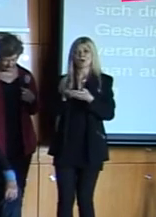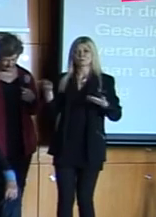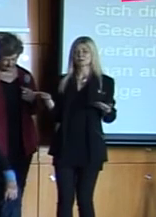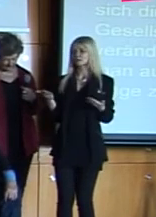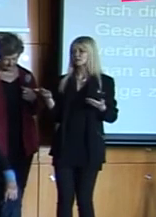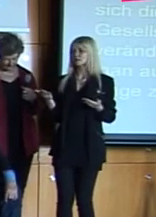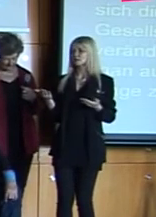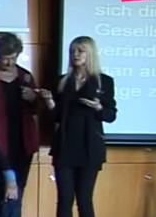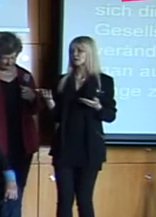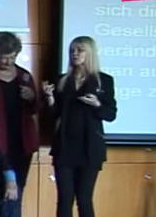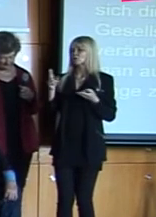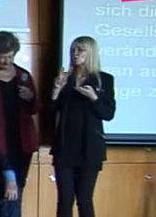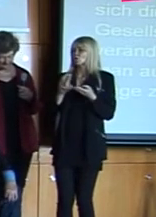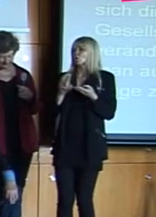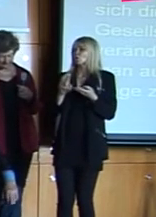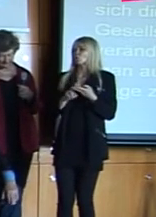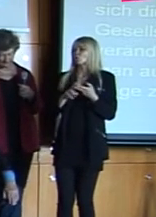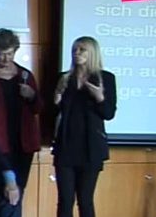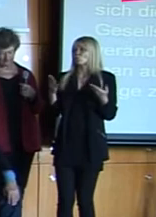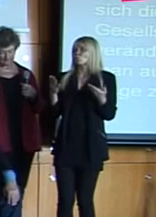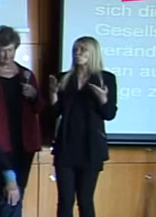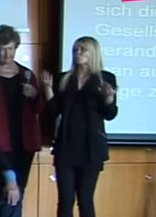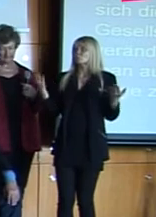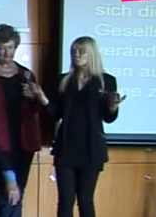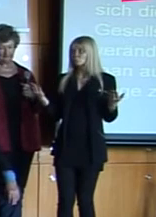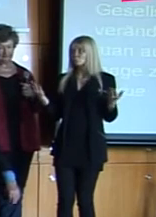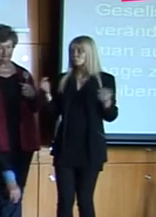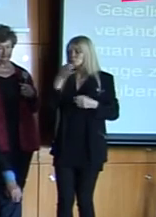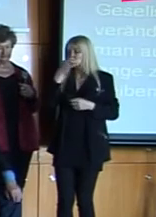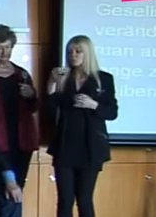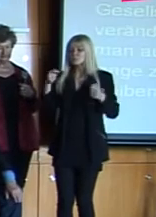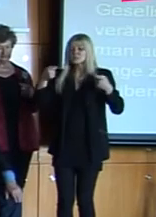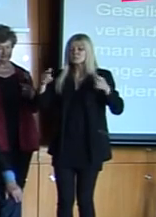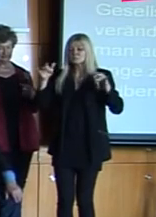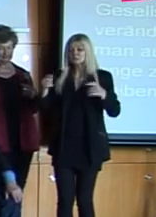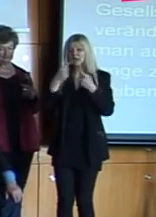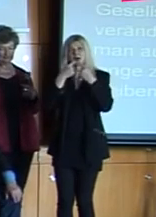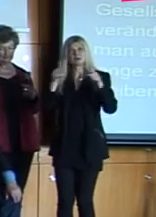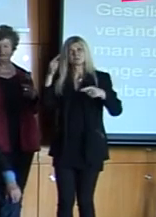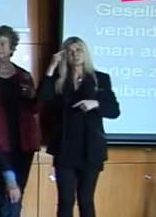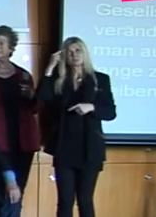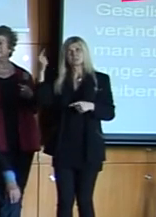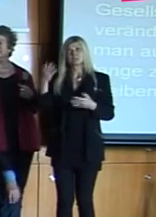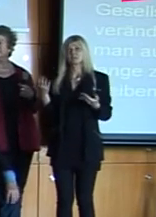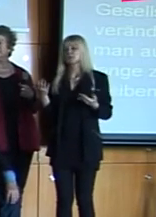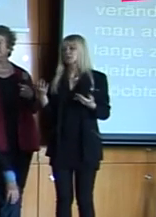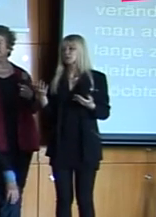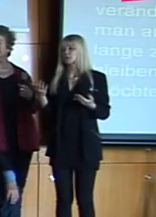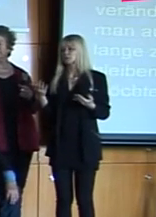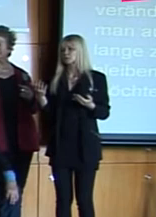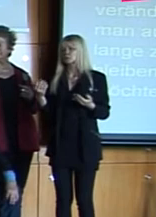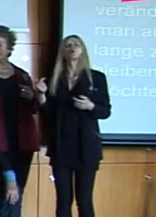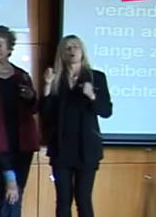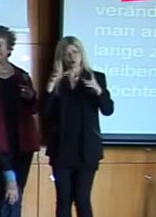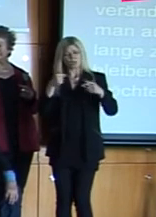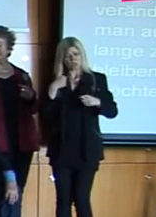jetzt sozusagen ein anderes Denken, ja, ich leiste diese Aufgabe, aber